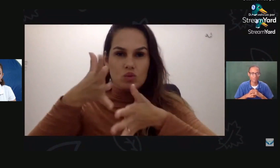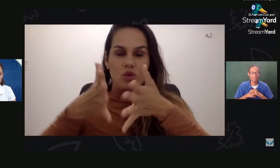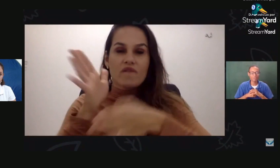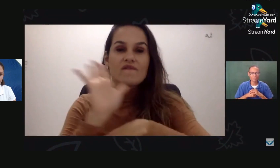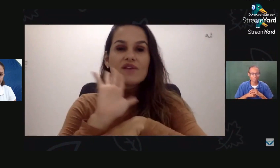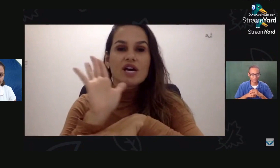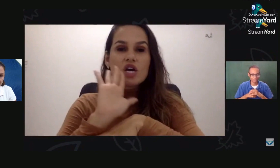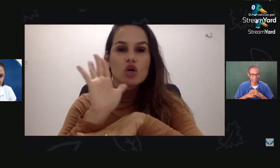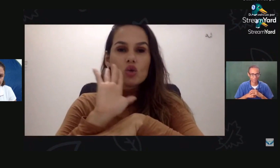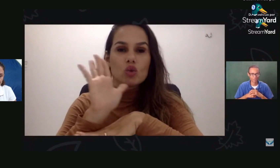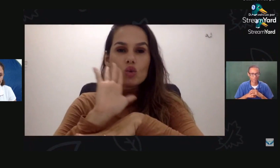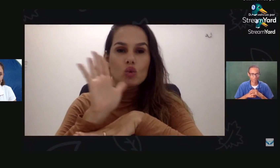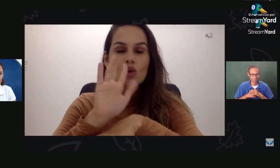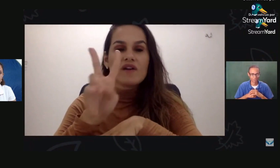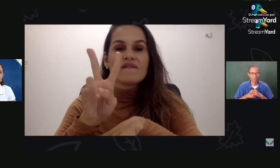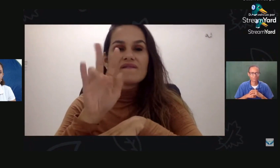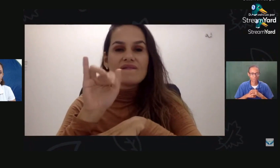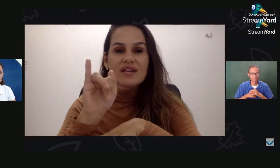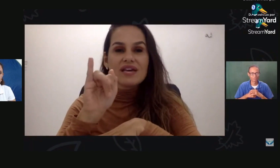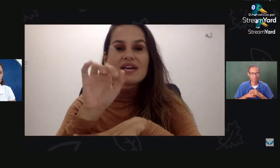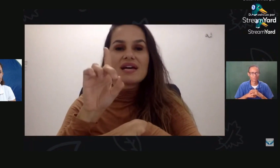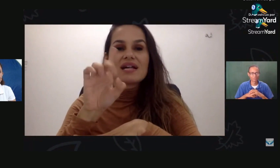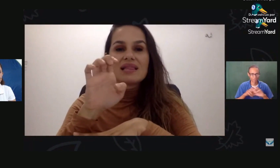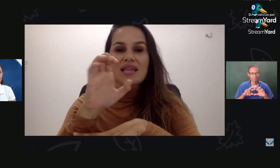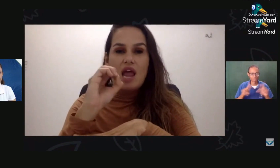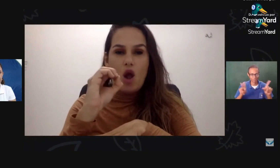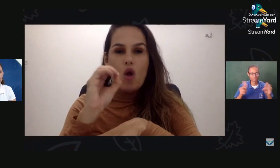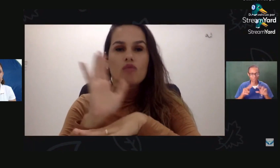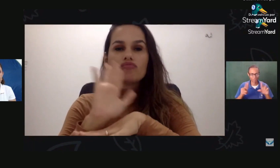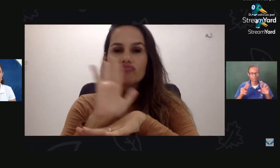gravava em língua de sinais,